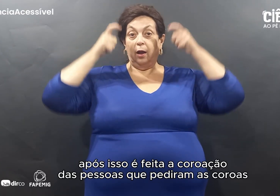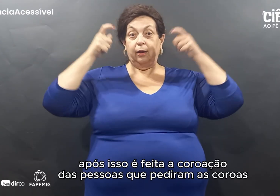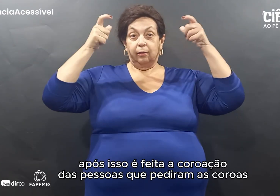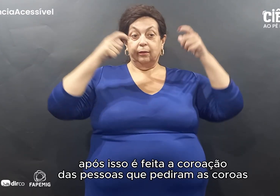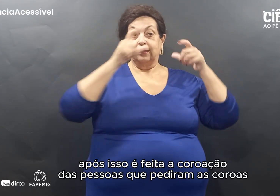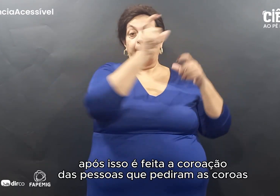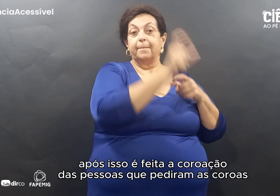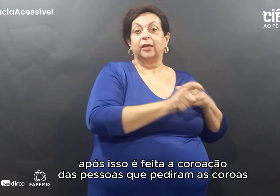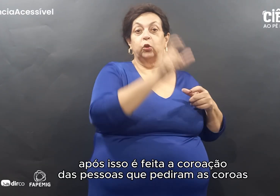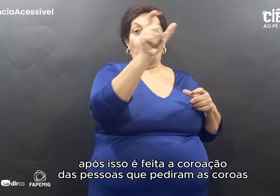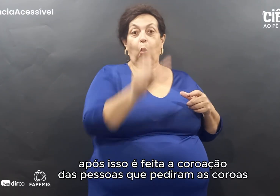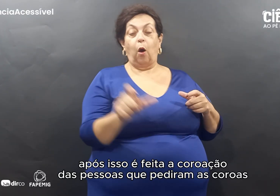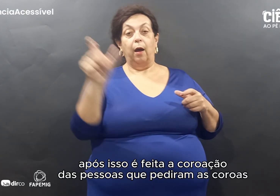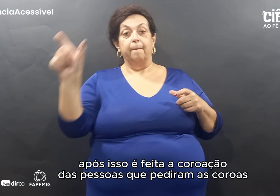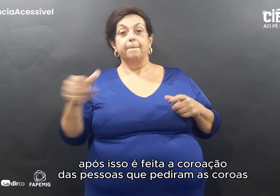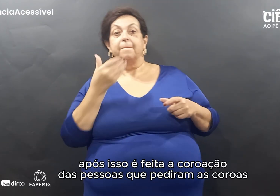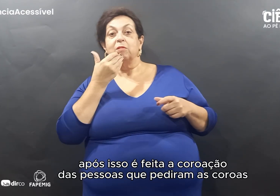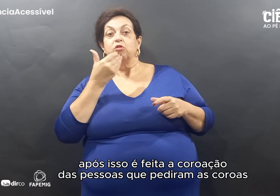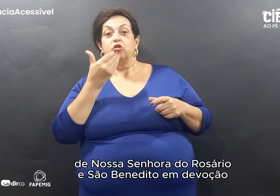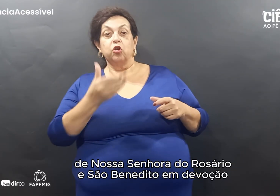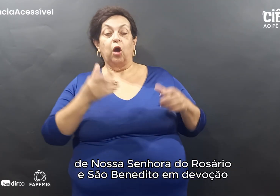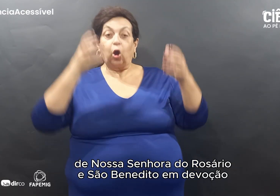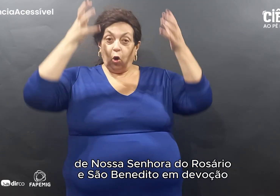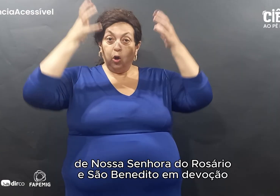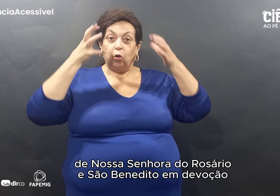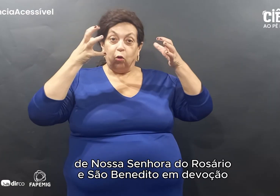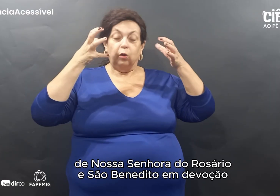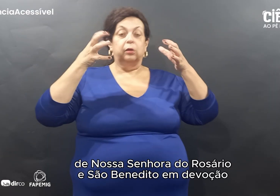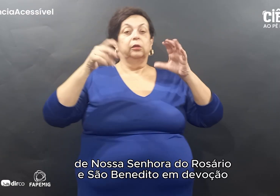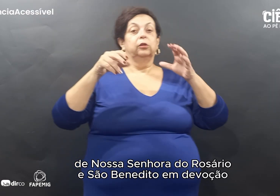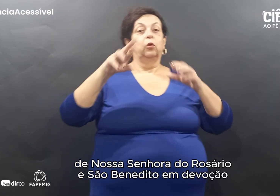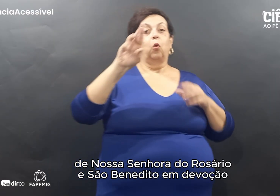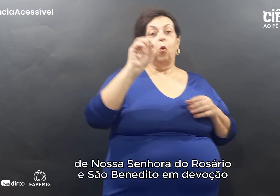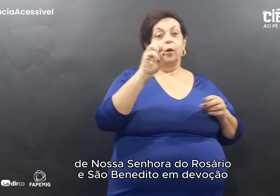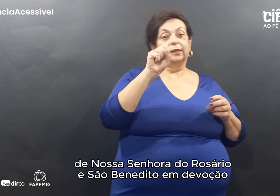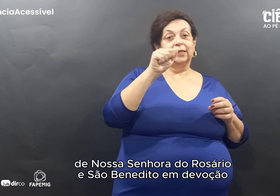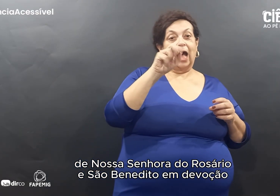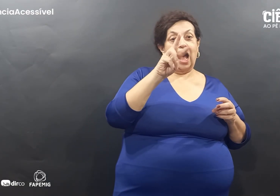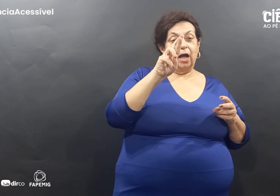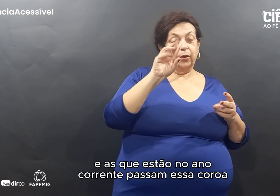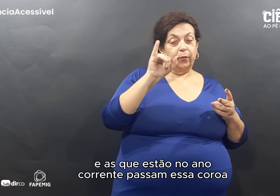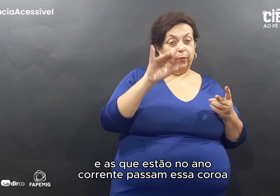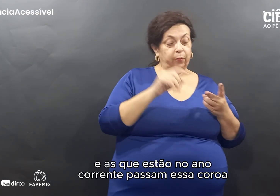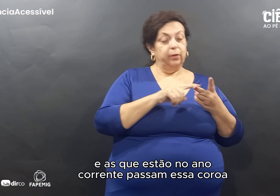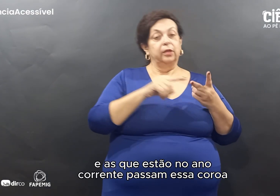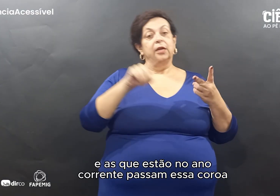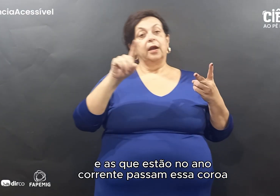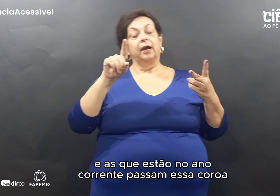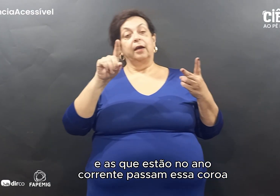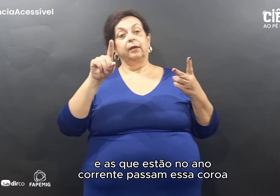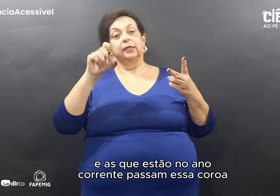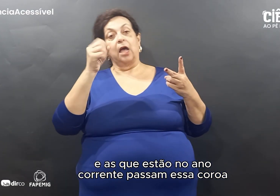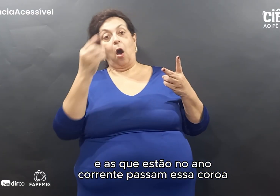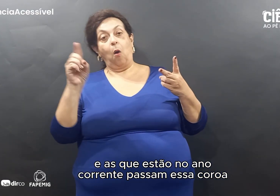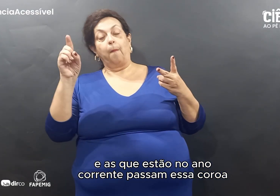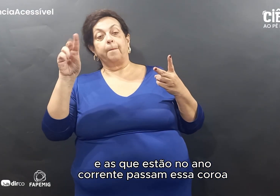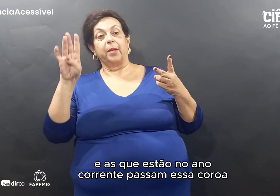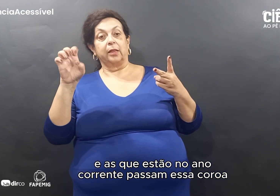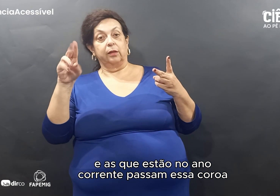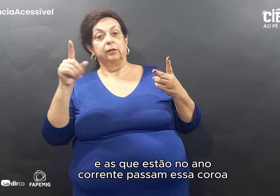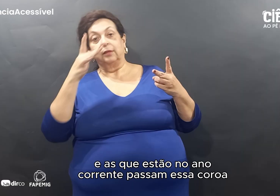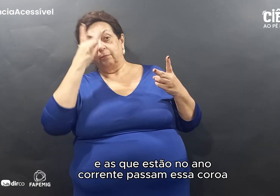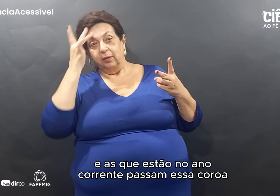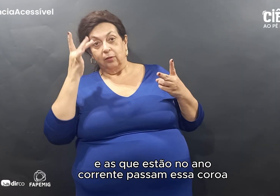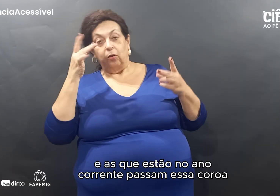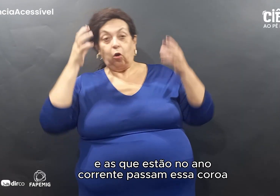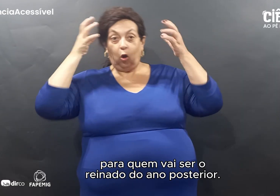das pessoas que pediram as coroas de Nossa Senhora do Rosário e São Benedito em devoção, e as que estão no ano corrente